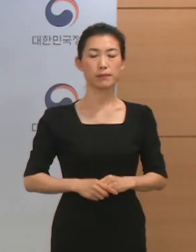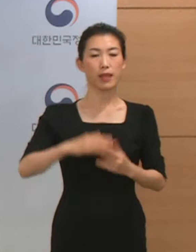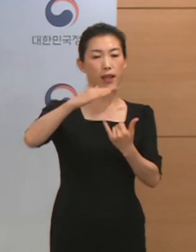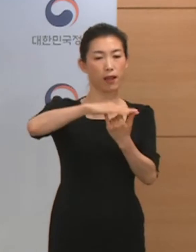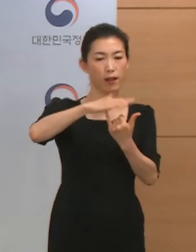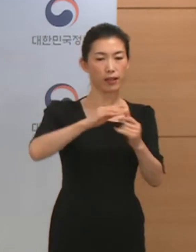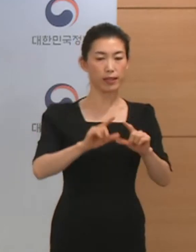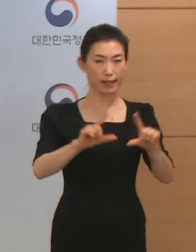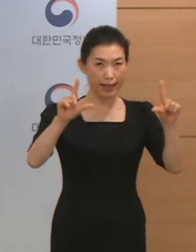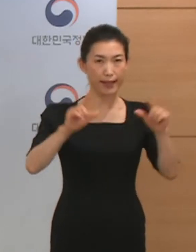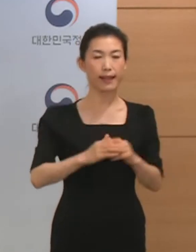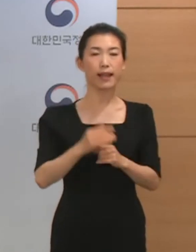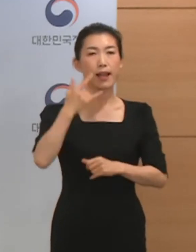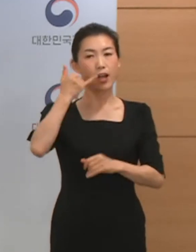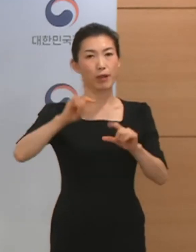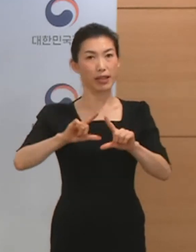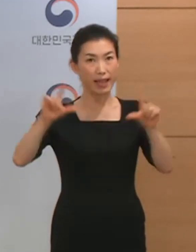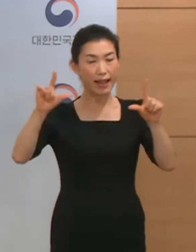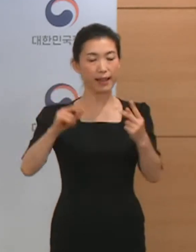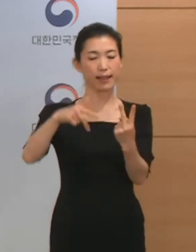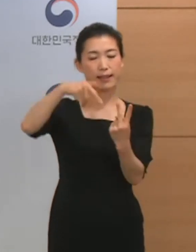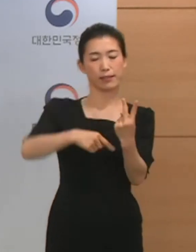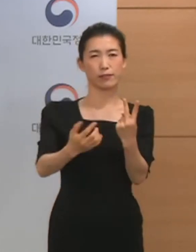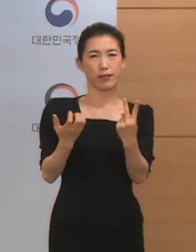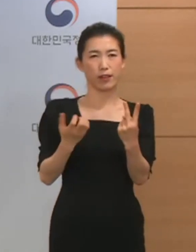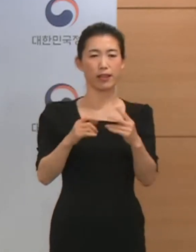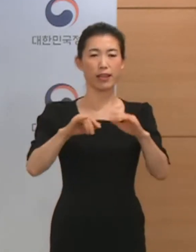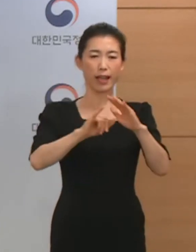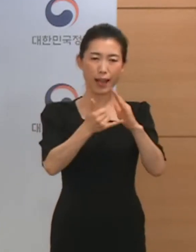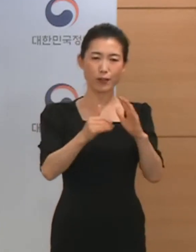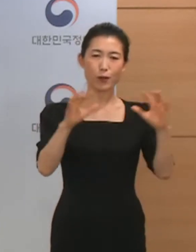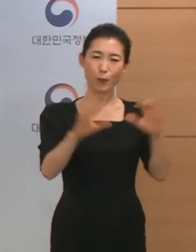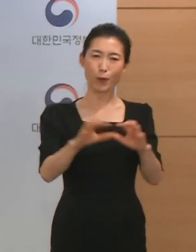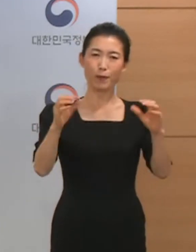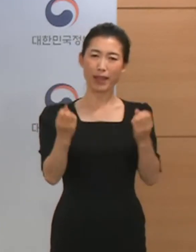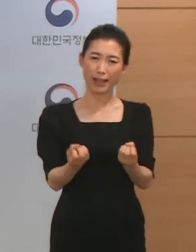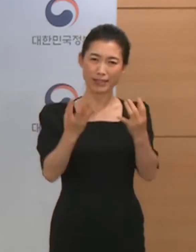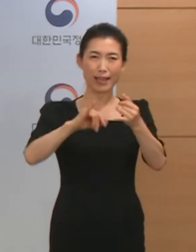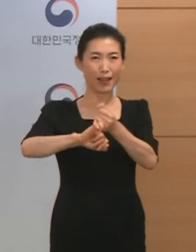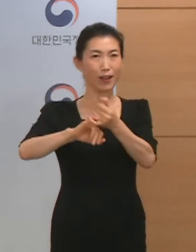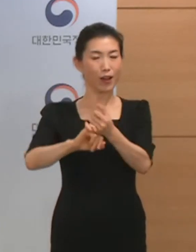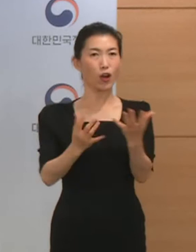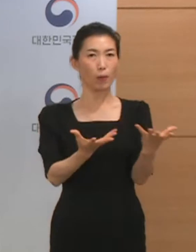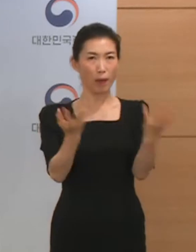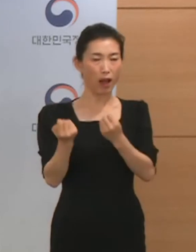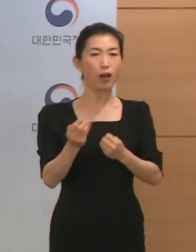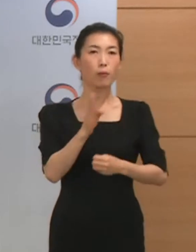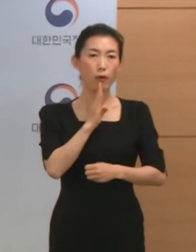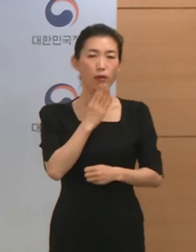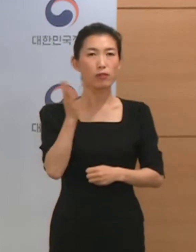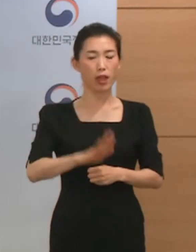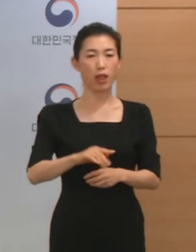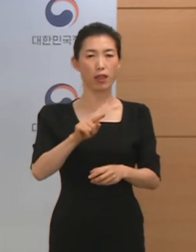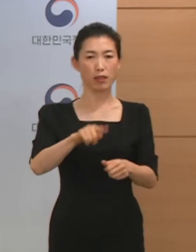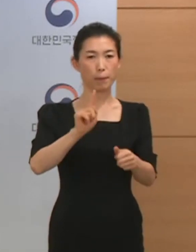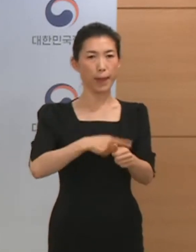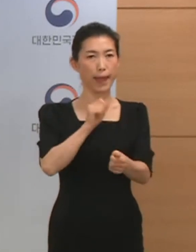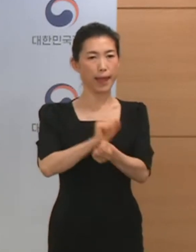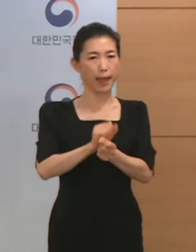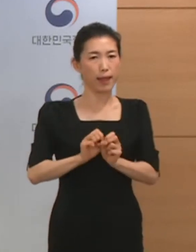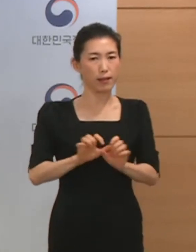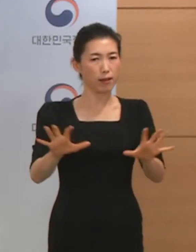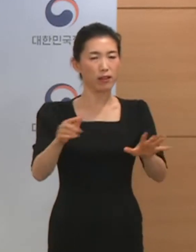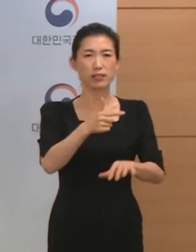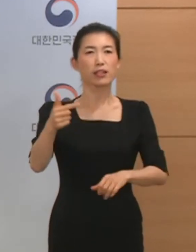어린이날, 어버이날 등 2주 전 모임과 행사가 많았을 것이나 이로 인해 유행의 급격한 확산이 나타나지 않는